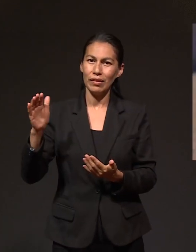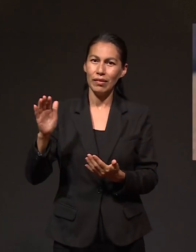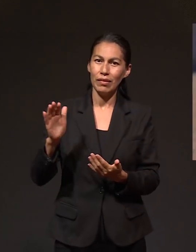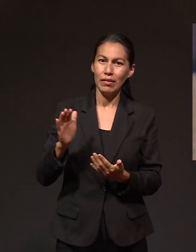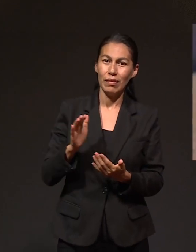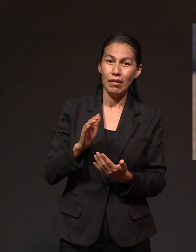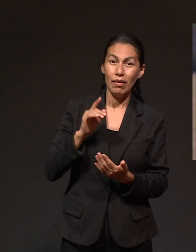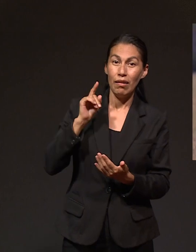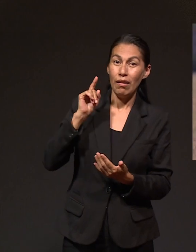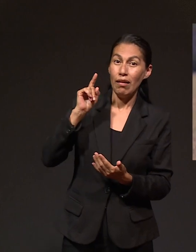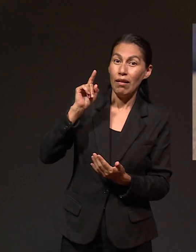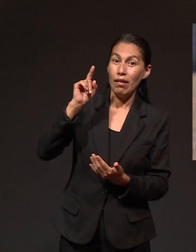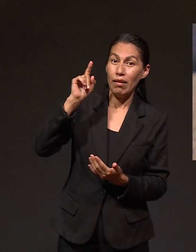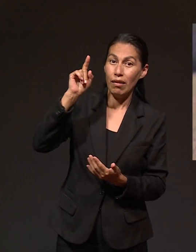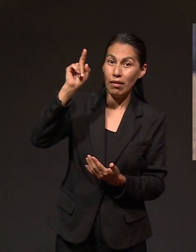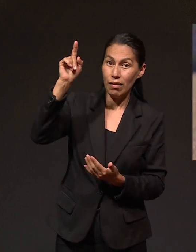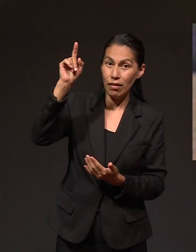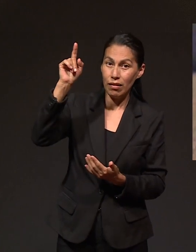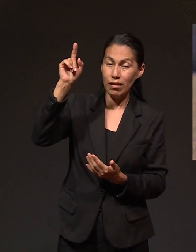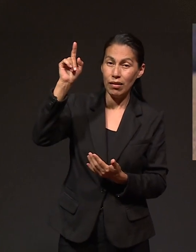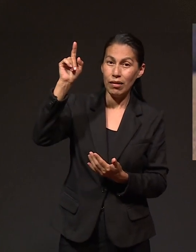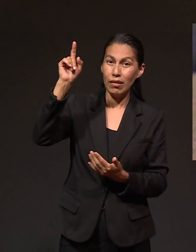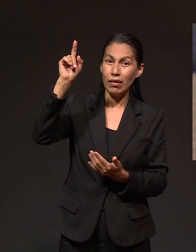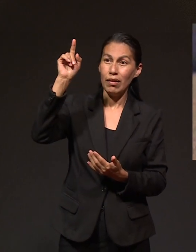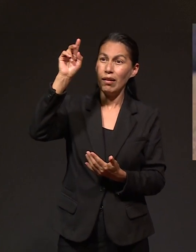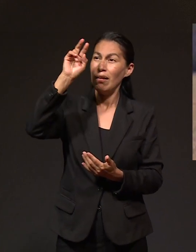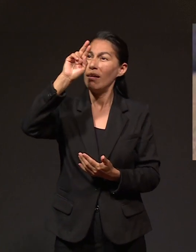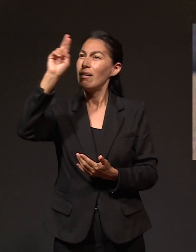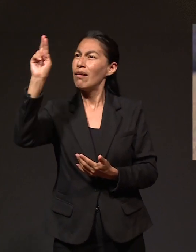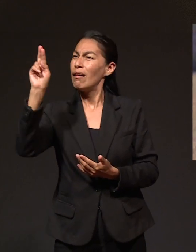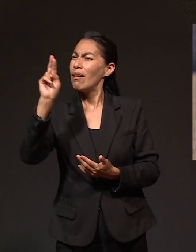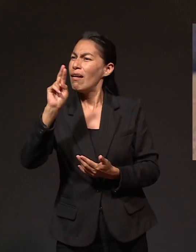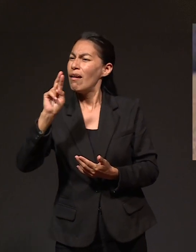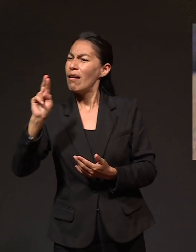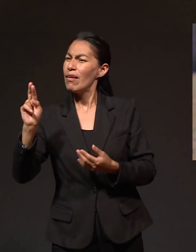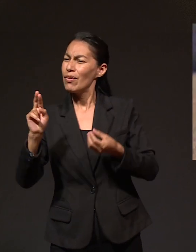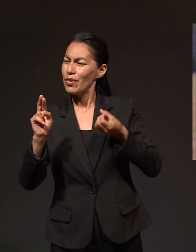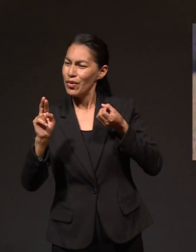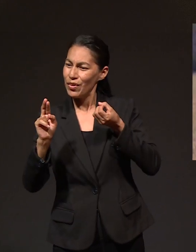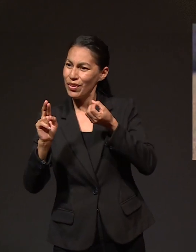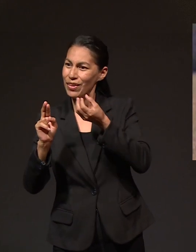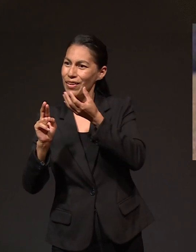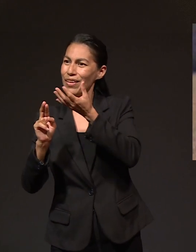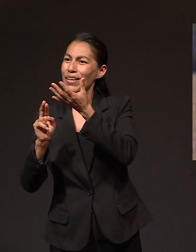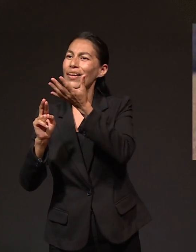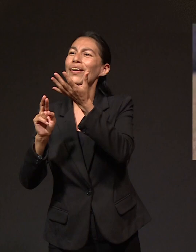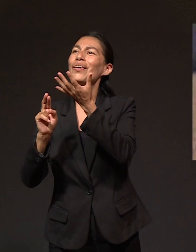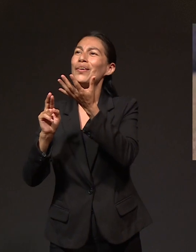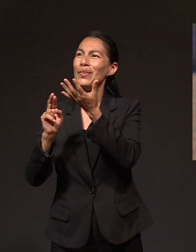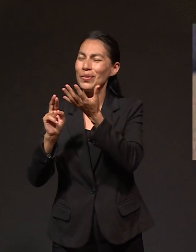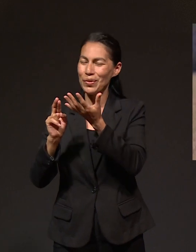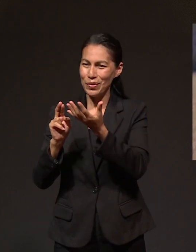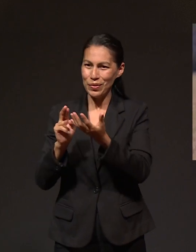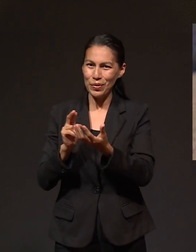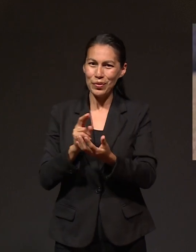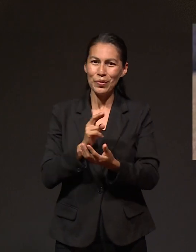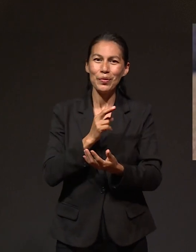Él es quien dio su conducta al turmón y al rayo.